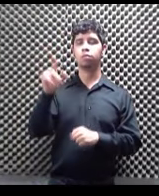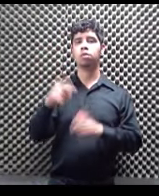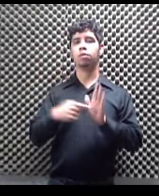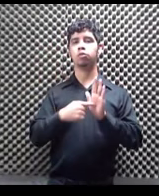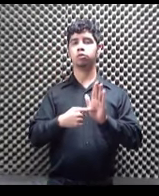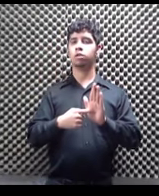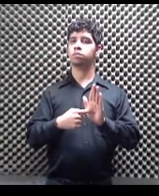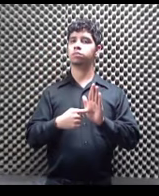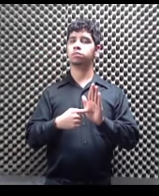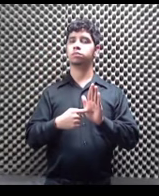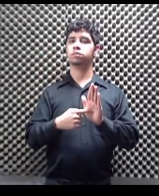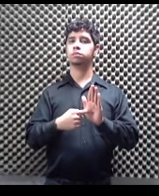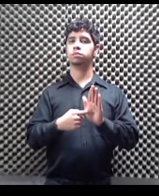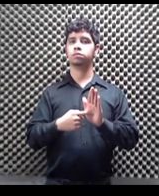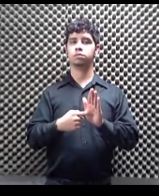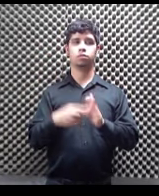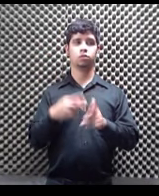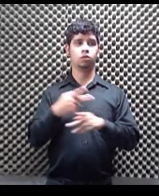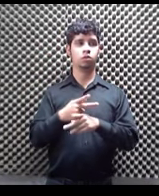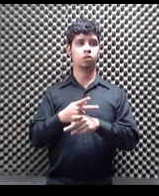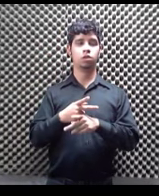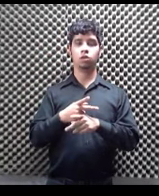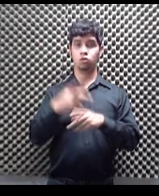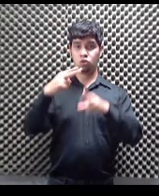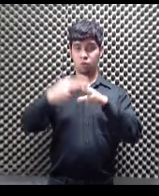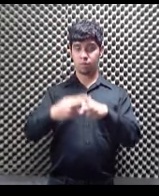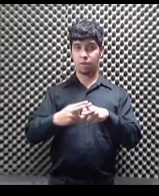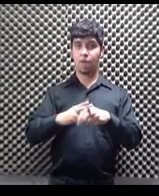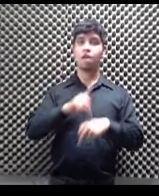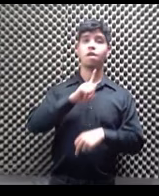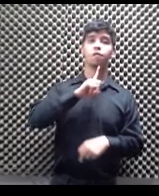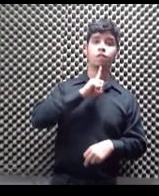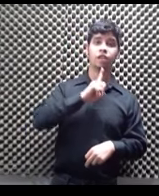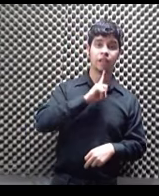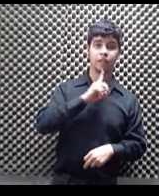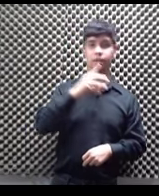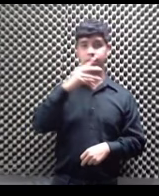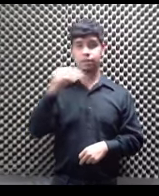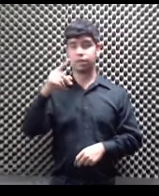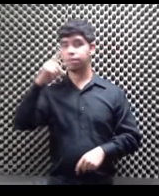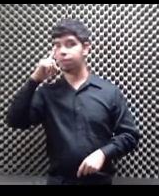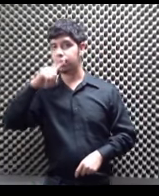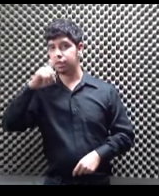una producción puertorriqueña que se llama Verdades y Mentiras. Que es también una...